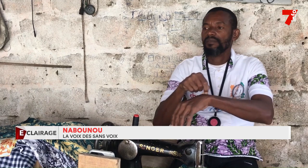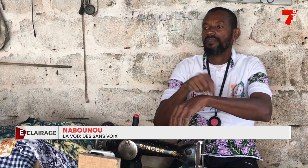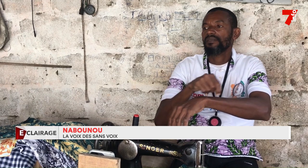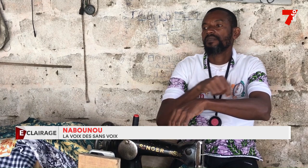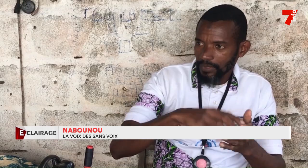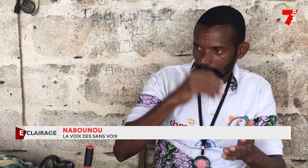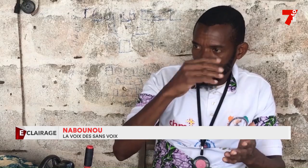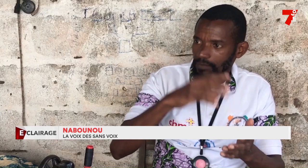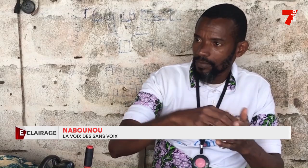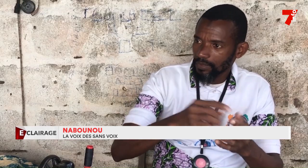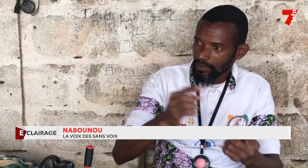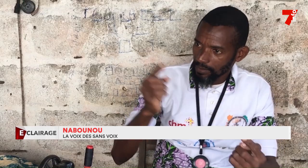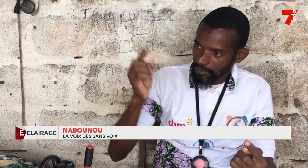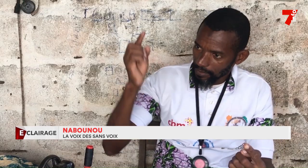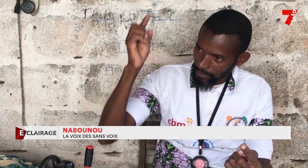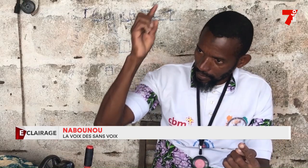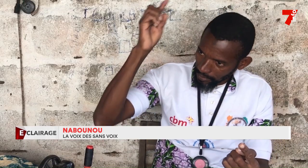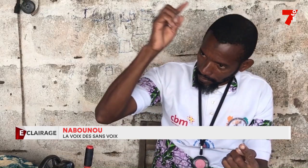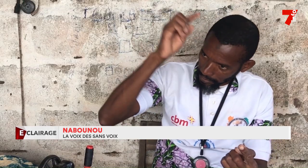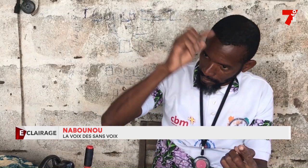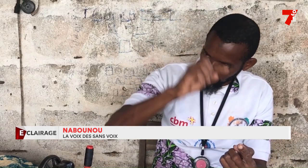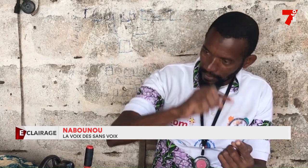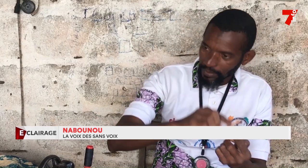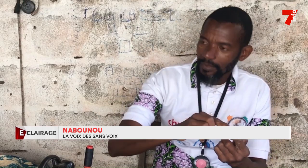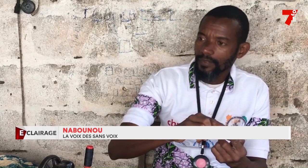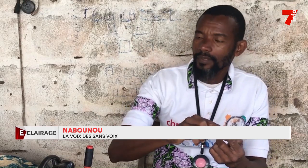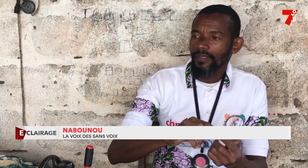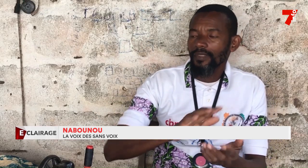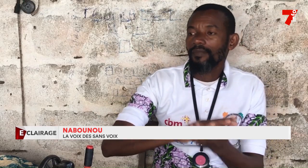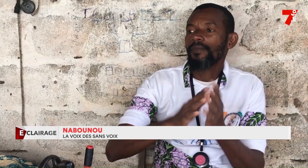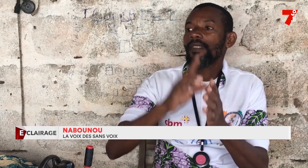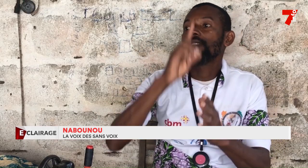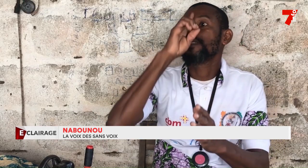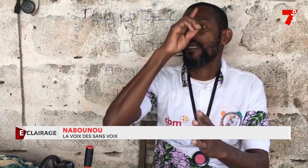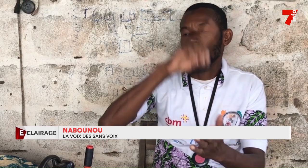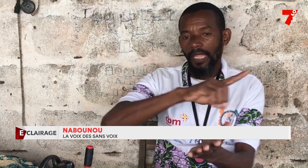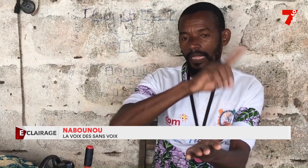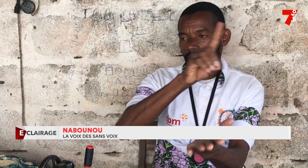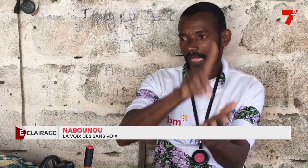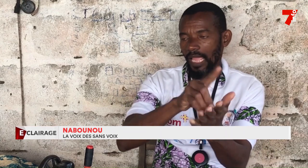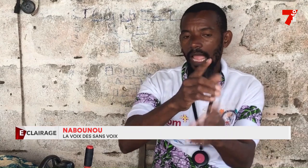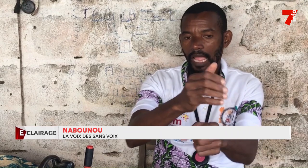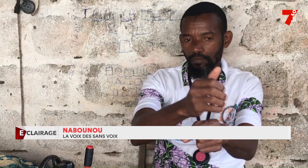métier. Au début, la mécanique et ensuite la couture que j'ai choisi de faire.